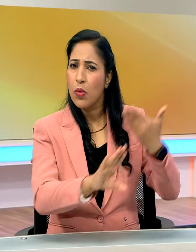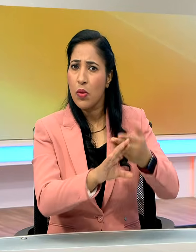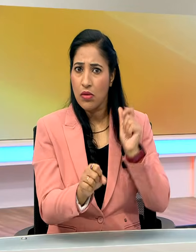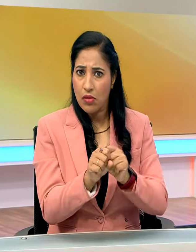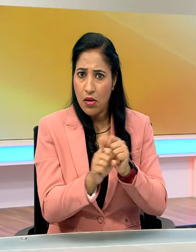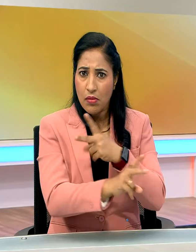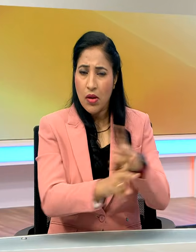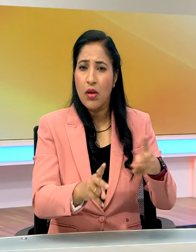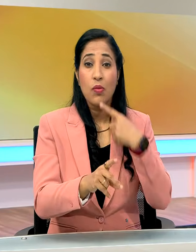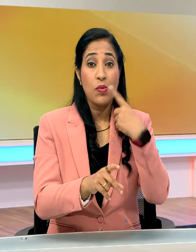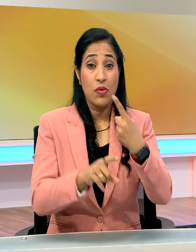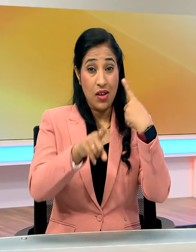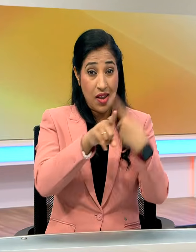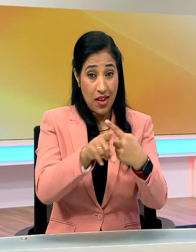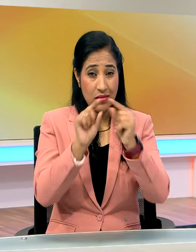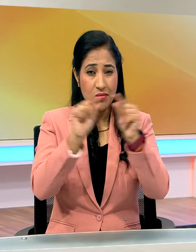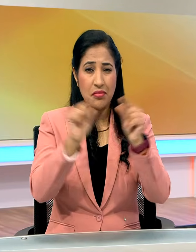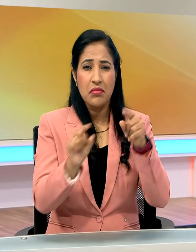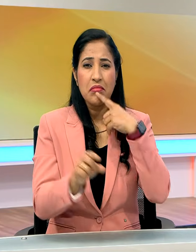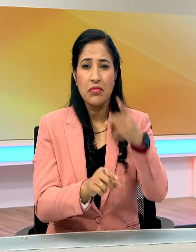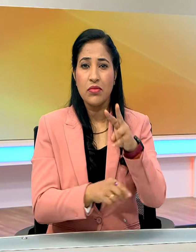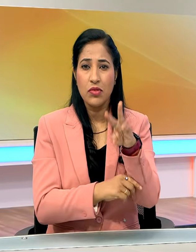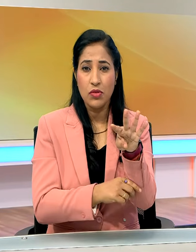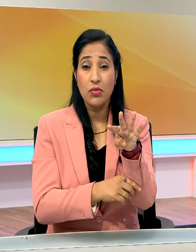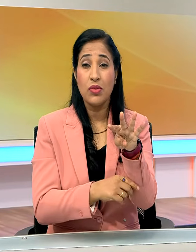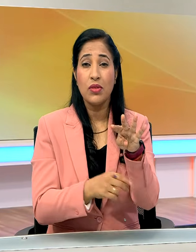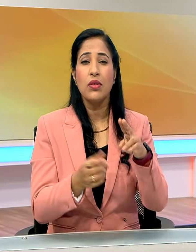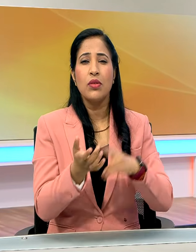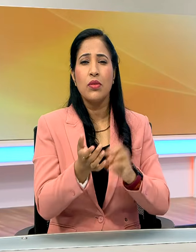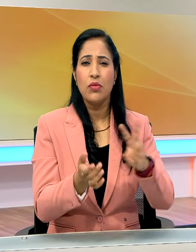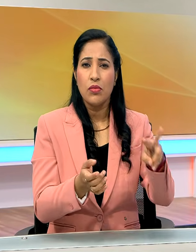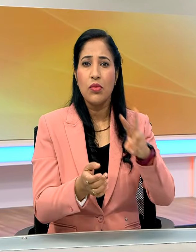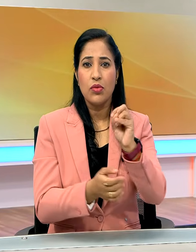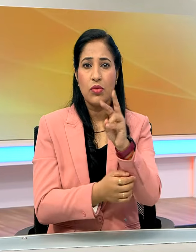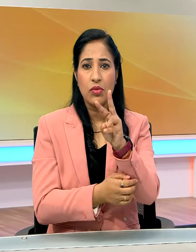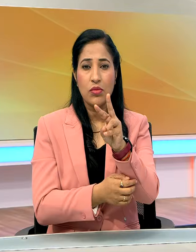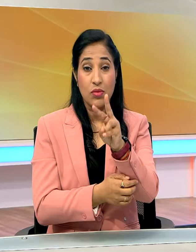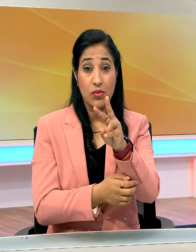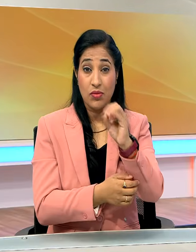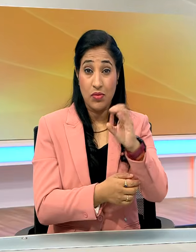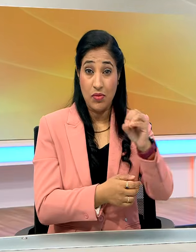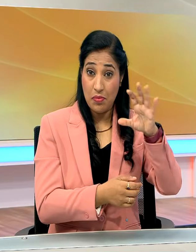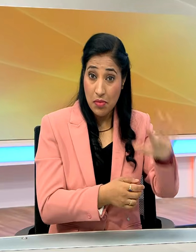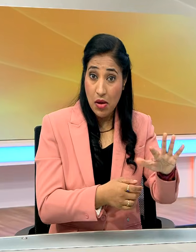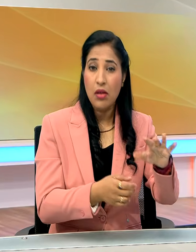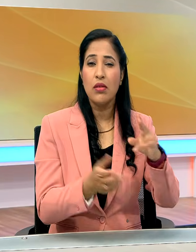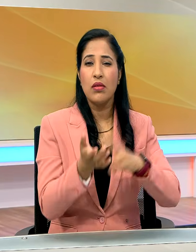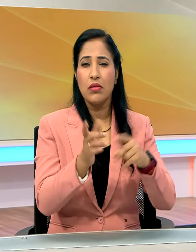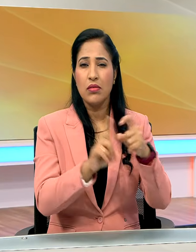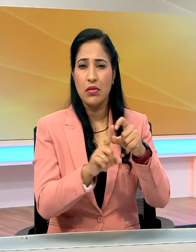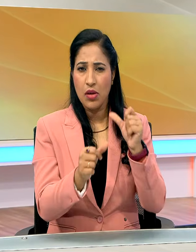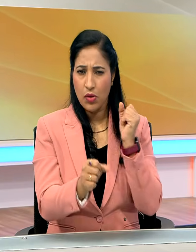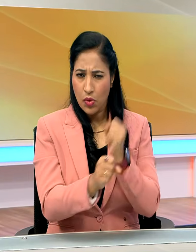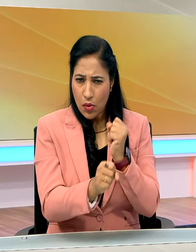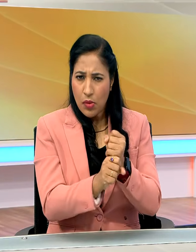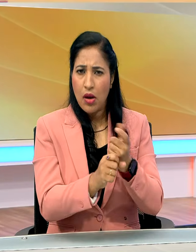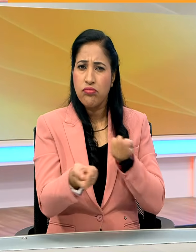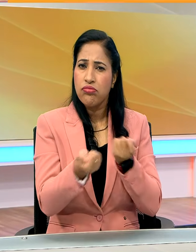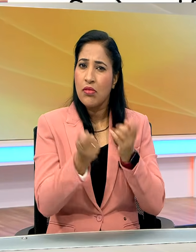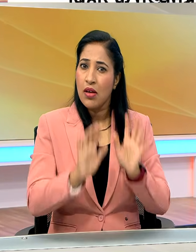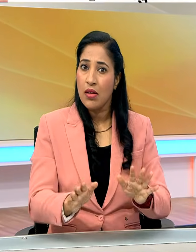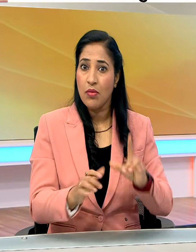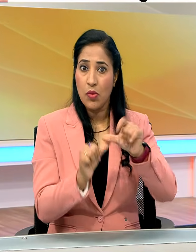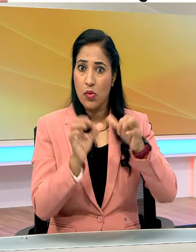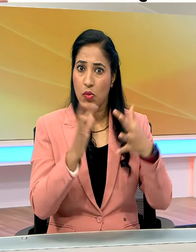में उन्होंने कहा कि 24 नवंबर 2005 को राज्य में पहली बार एनडीए सरकार बनी थी। तब से राज्य में कानून का राज है और